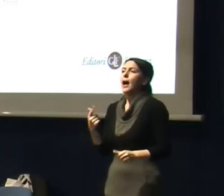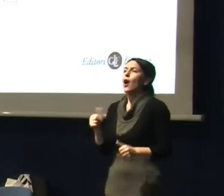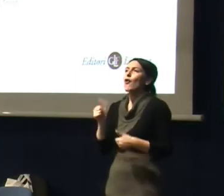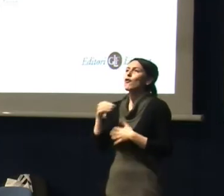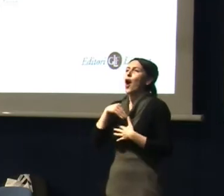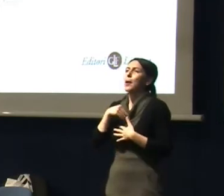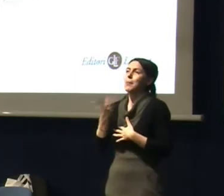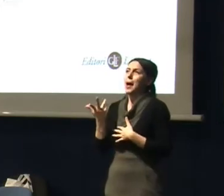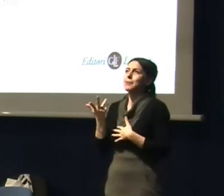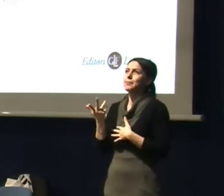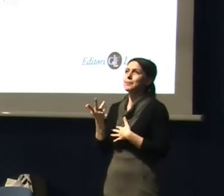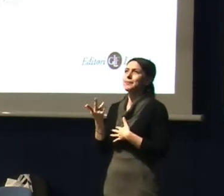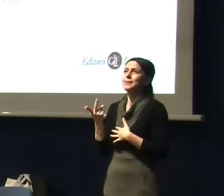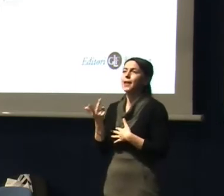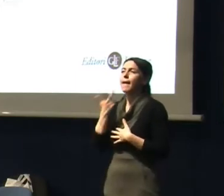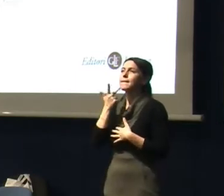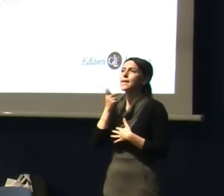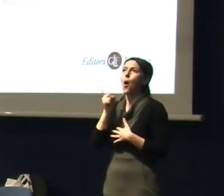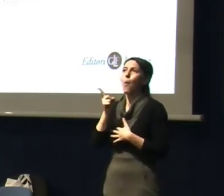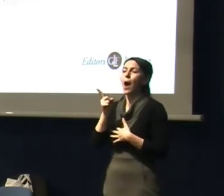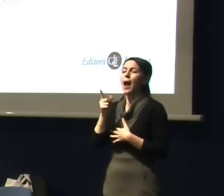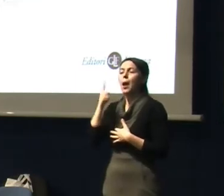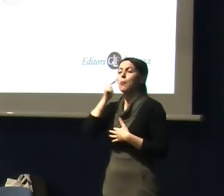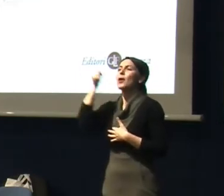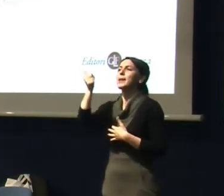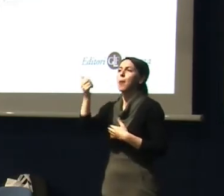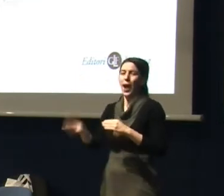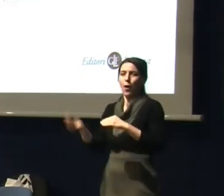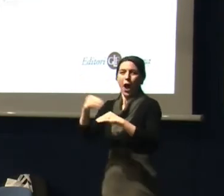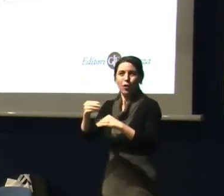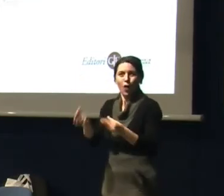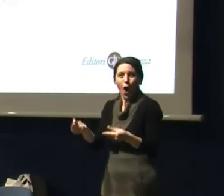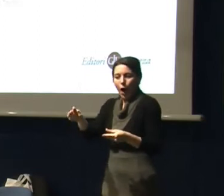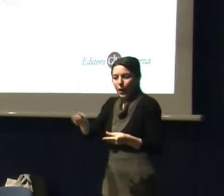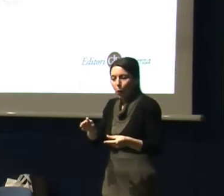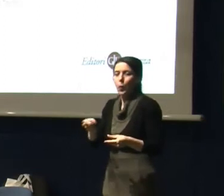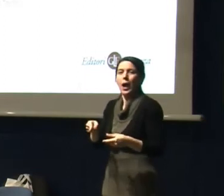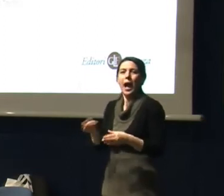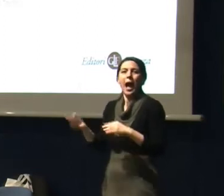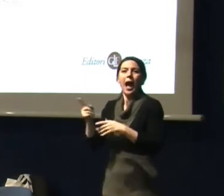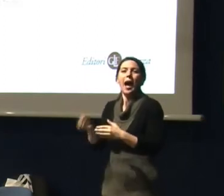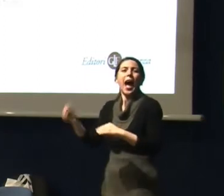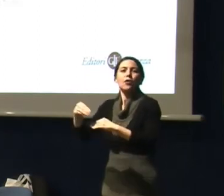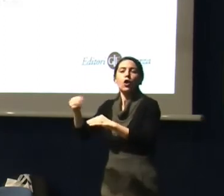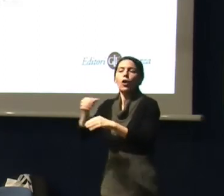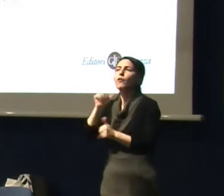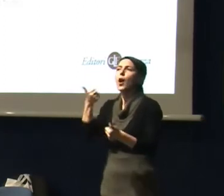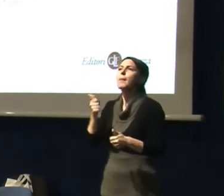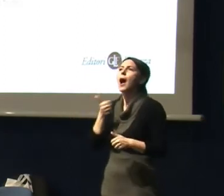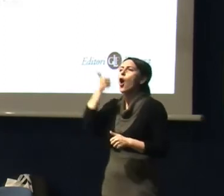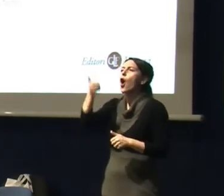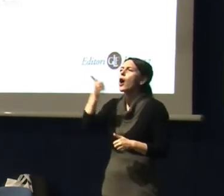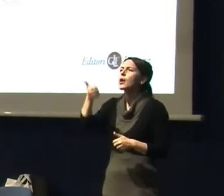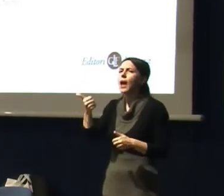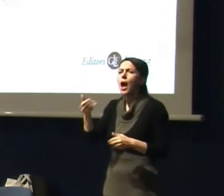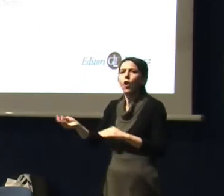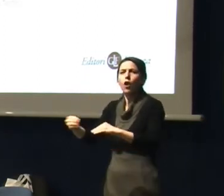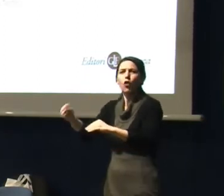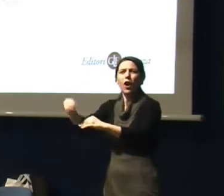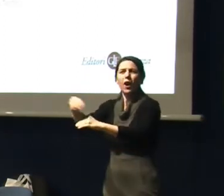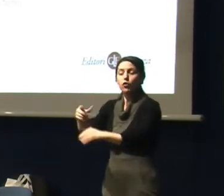prossimo magari puoi fare un aggiornamento vittorie per fare un appendice con le novità che saranno succede ogni anno si potrebbe fare un aggiornamento perché qui